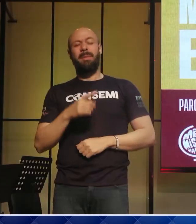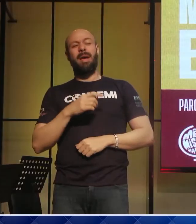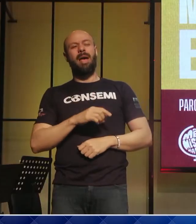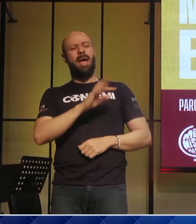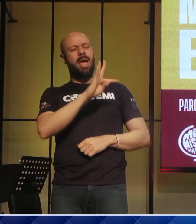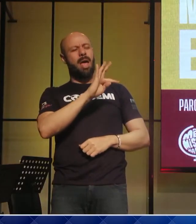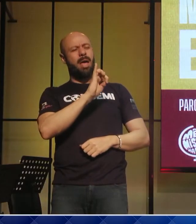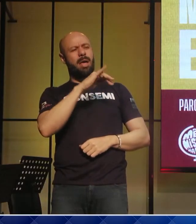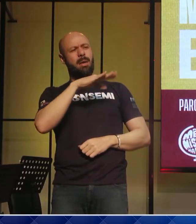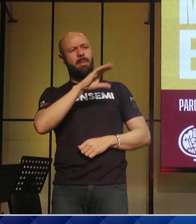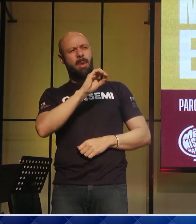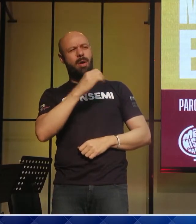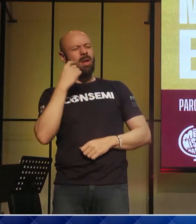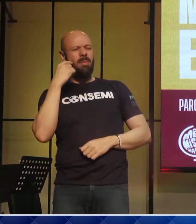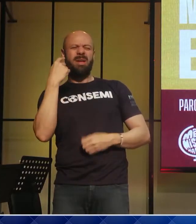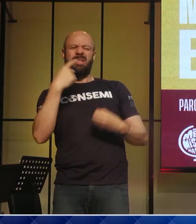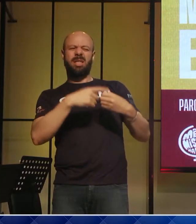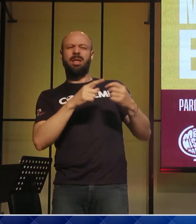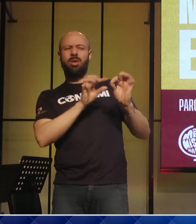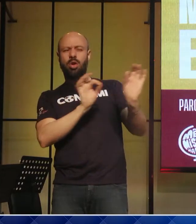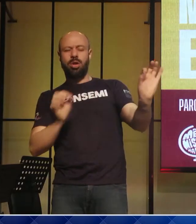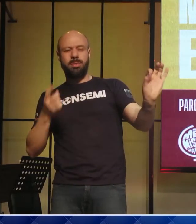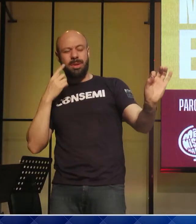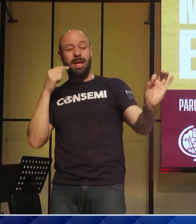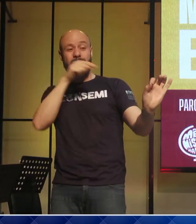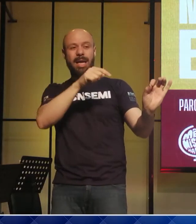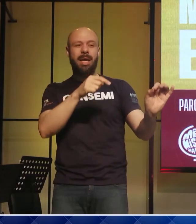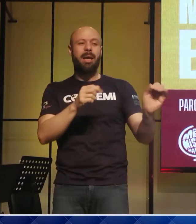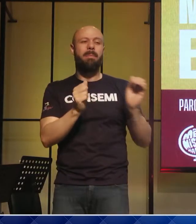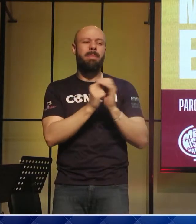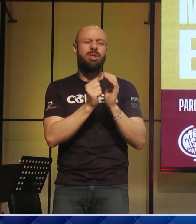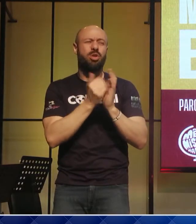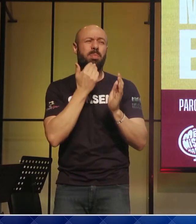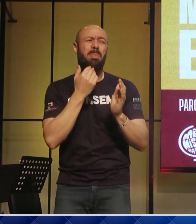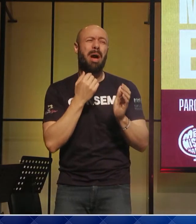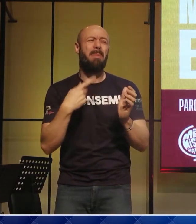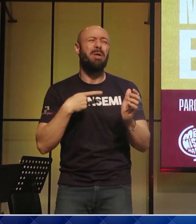Rosália. Porque ela orava mais que o pastor.